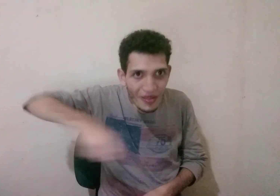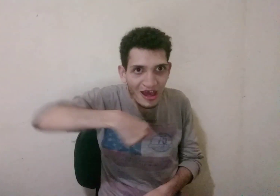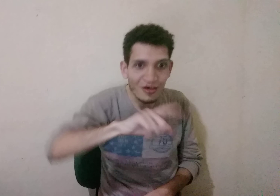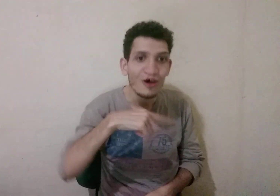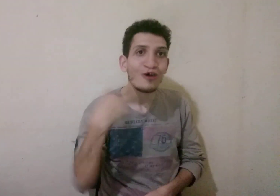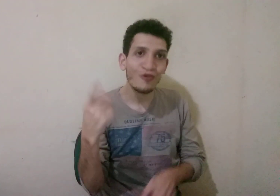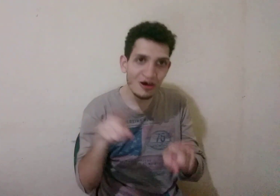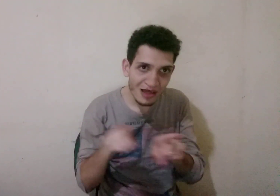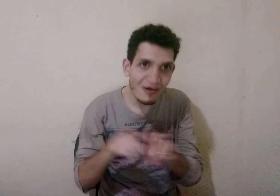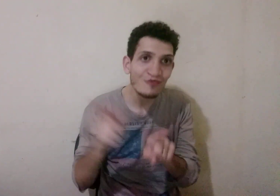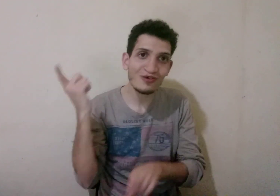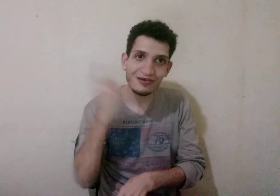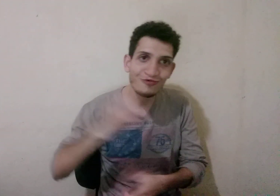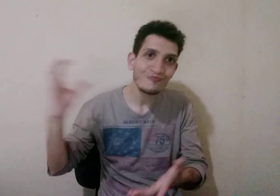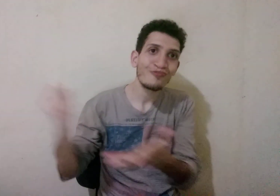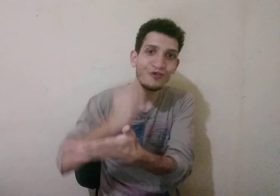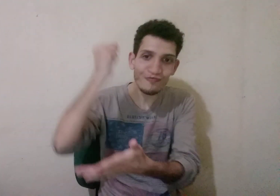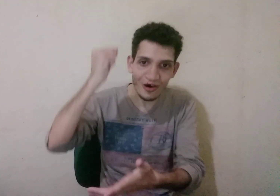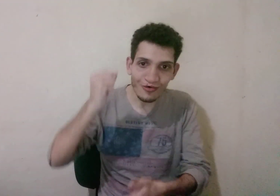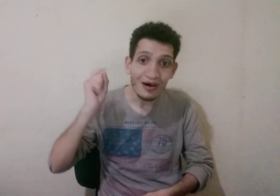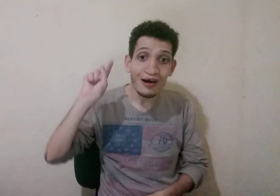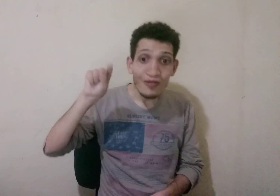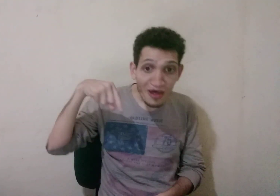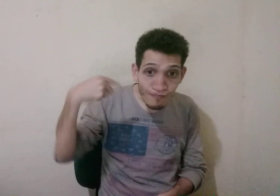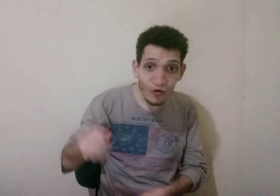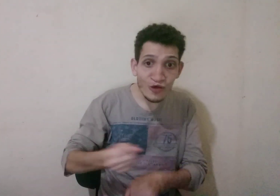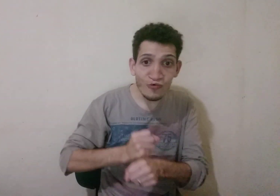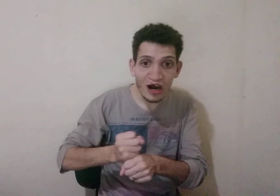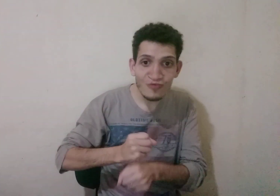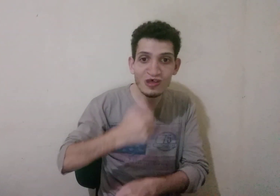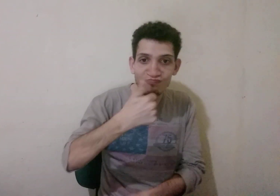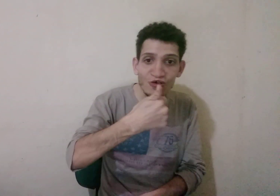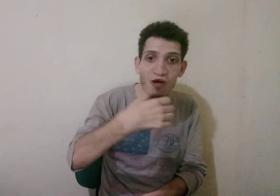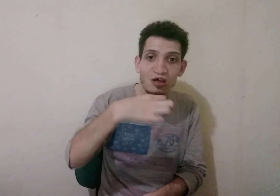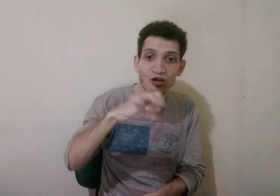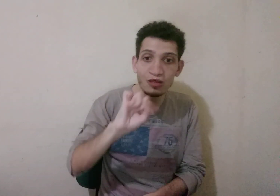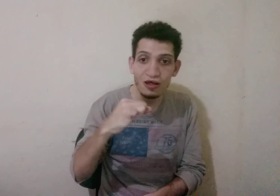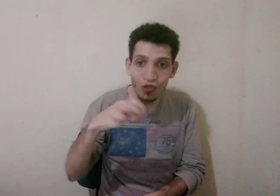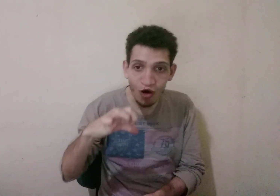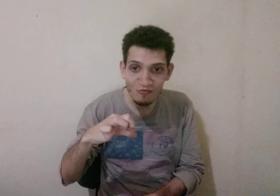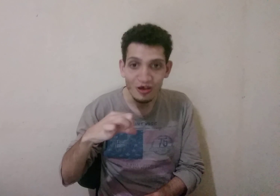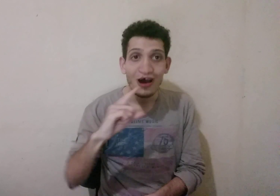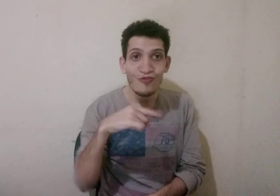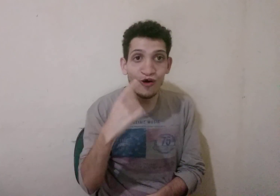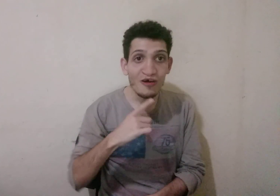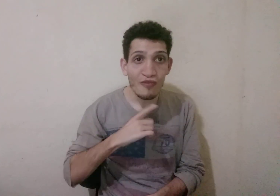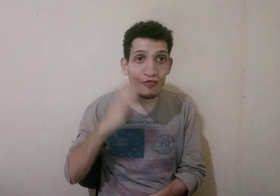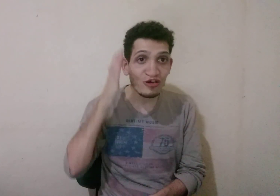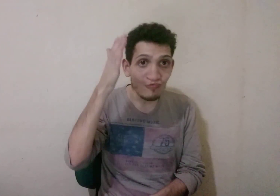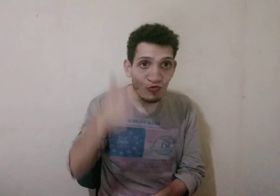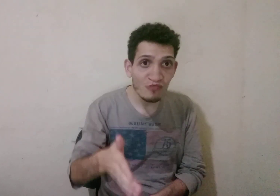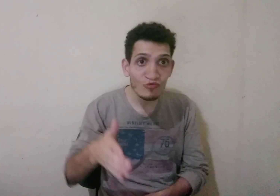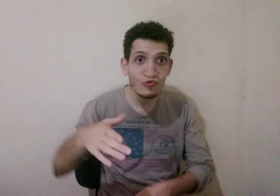Pênis, nós também conseguimos tropel. Depois do ano de 1989, nós, pênis, gente foi pro